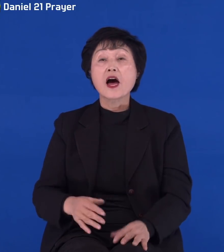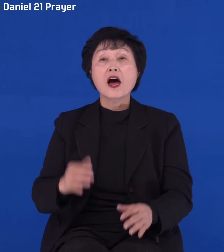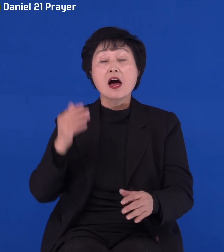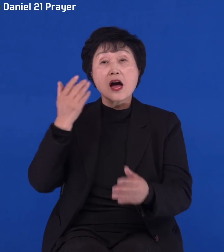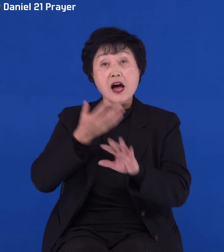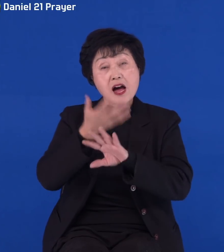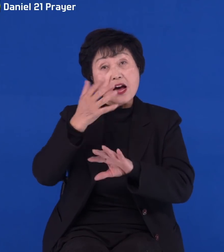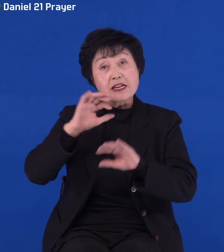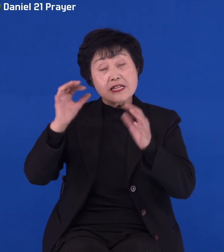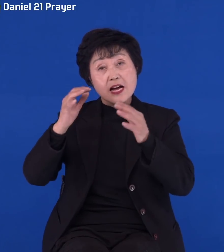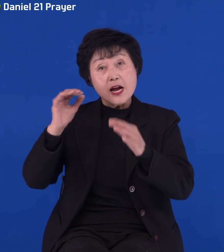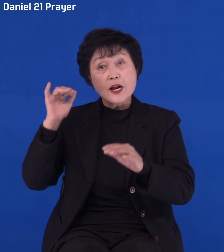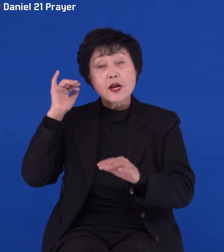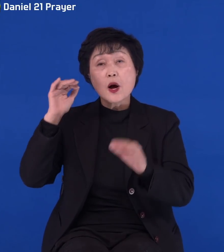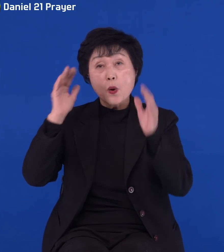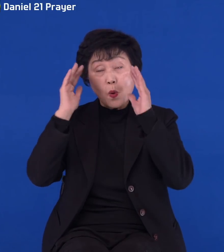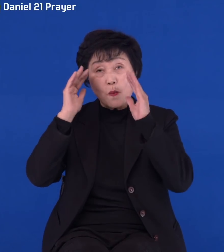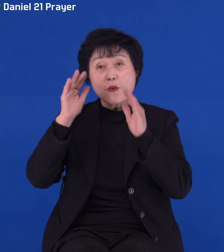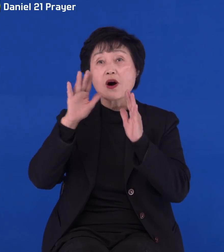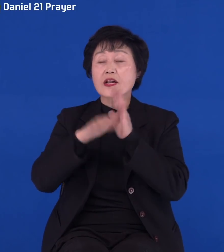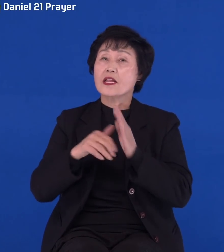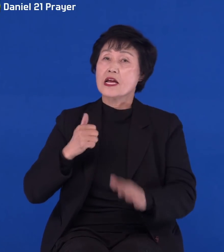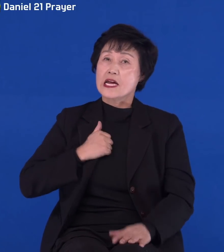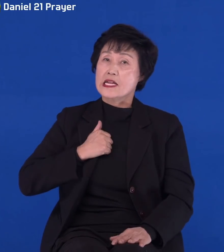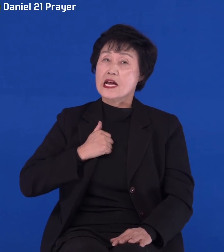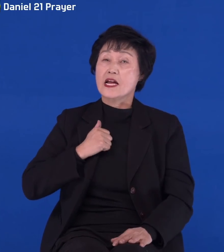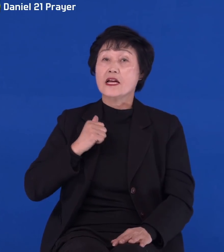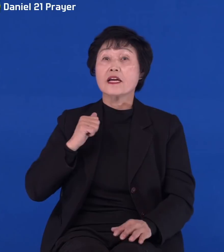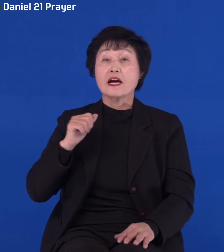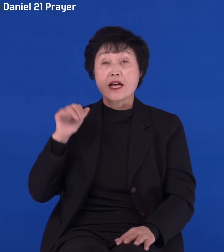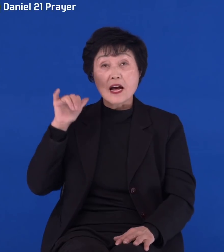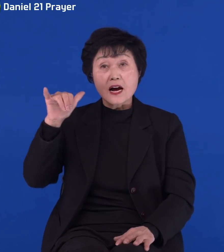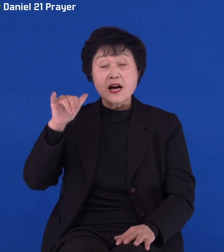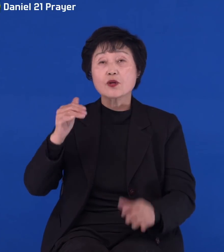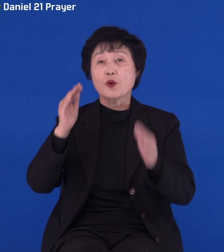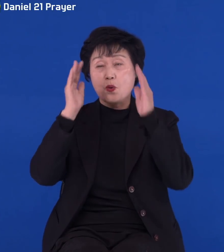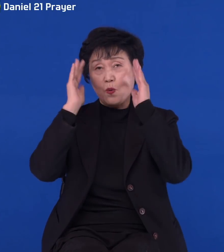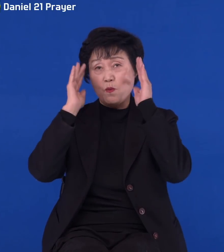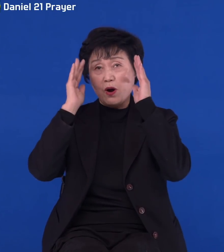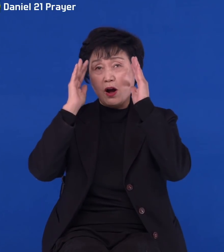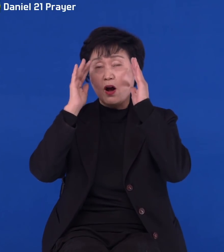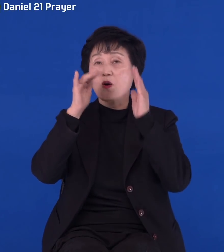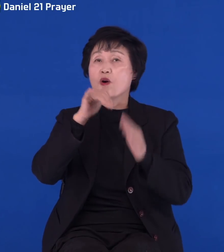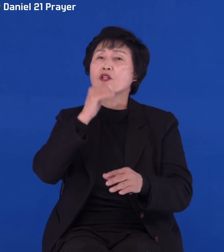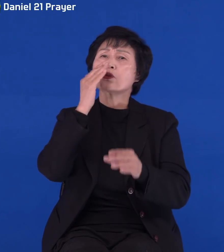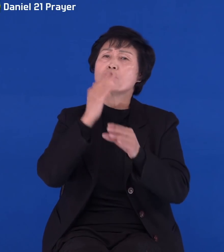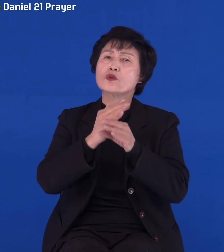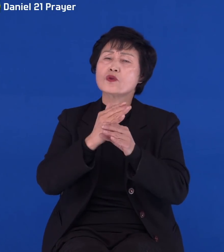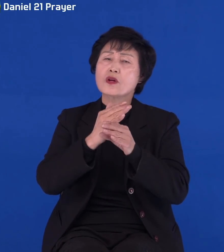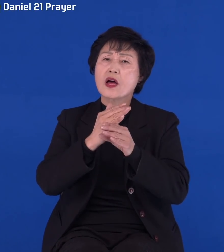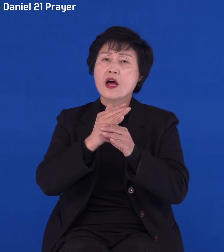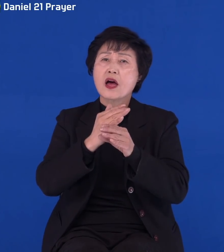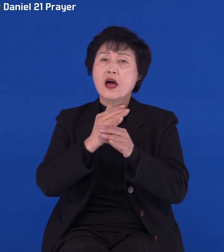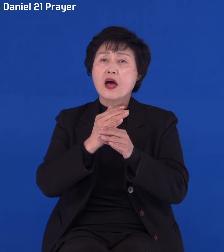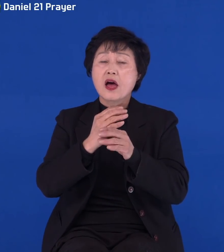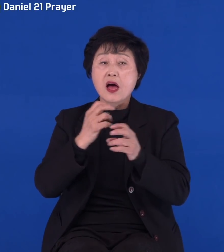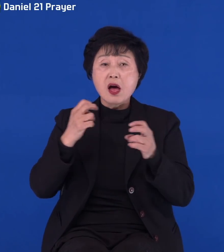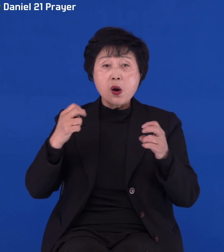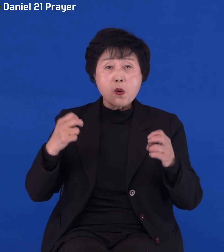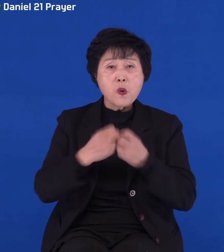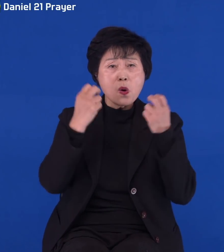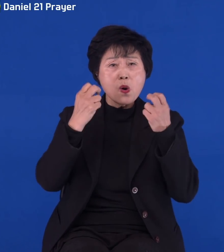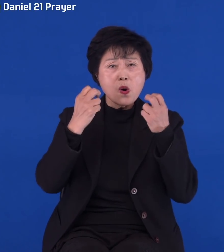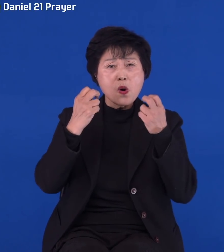힘들었습니다. 캐나다에서 유학 생활을 했었는데요, 또 선교사로서 유학생으로서 공부를 하는데 교통사고가 났는데요 8개월 동안